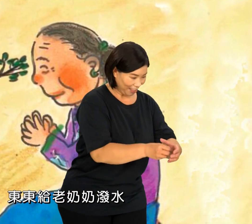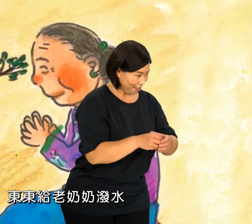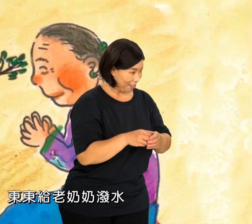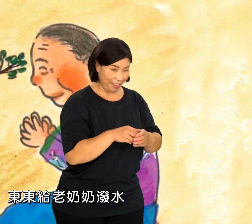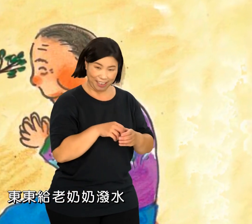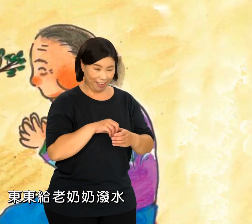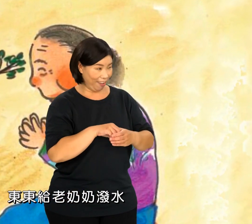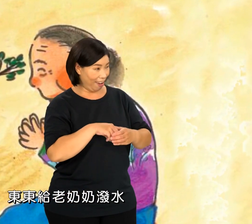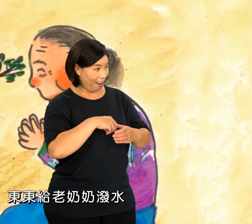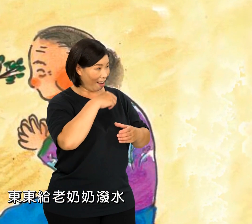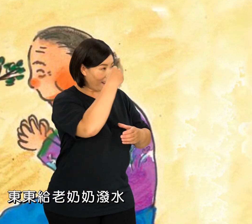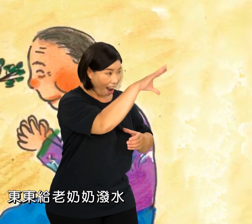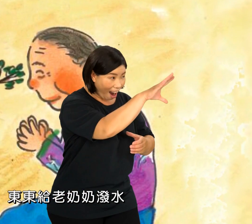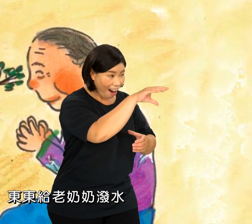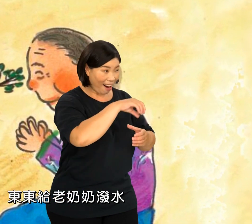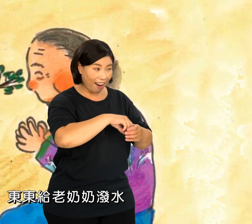给老奶奶泼水，